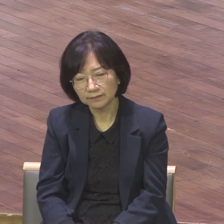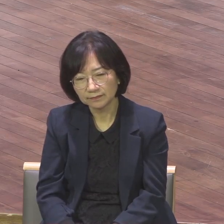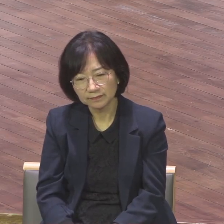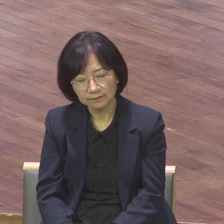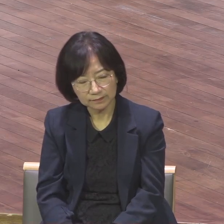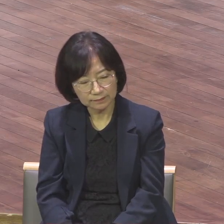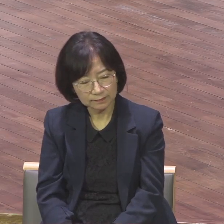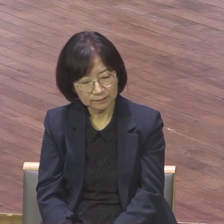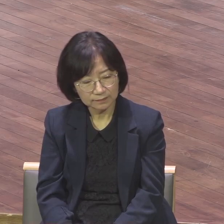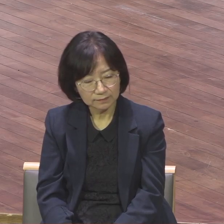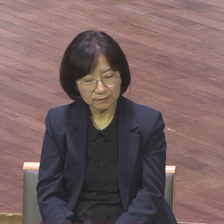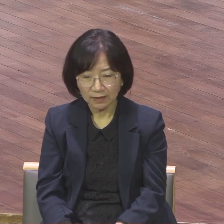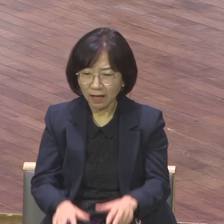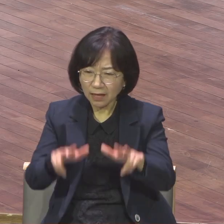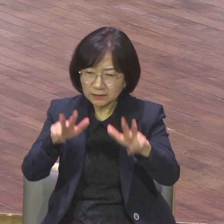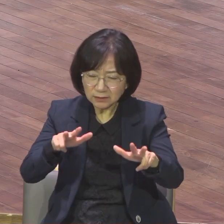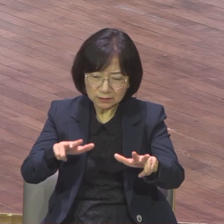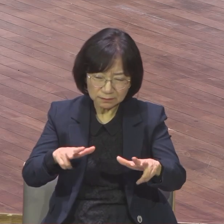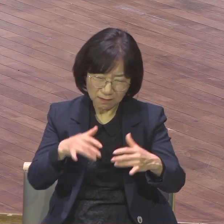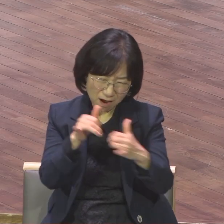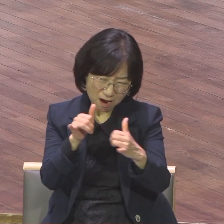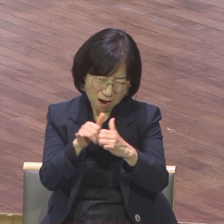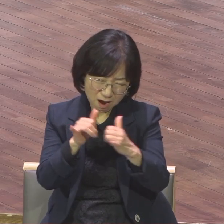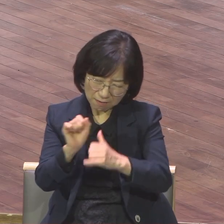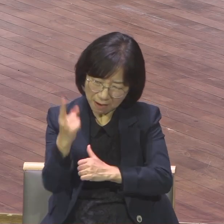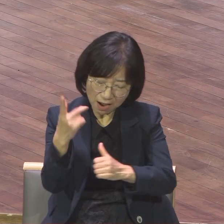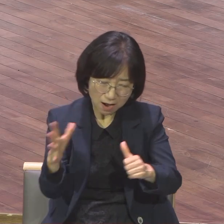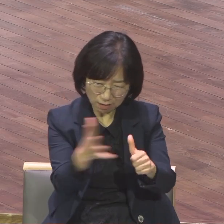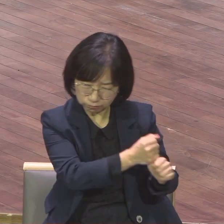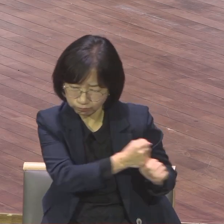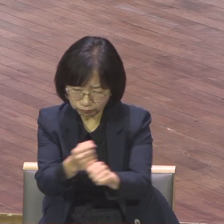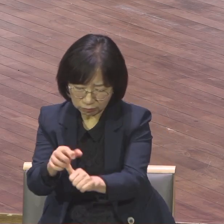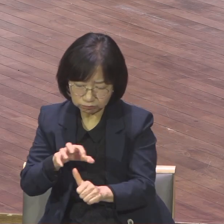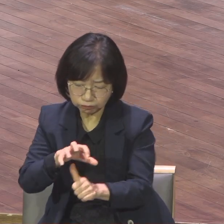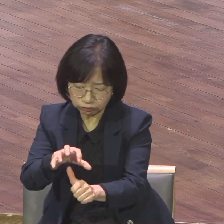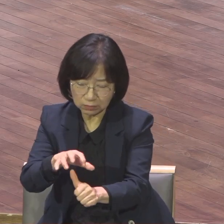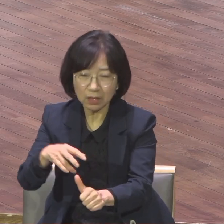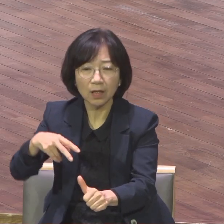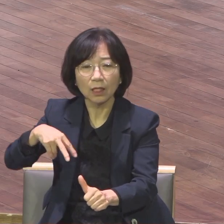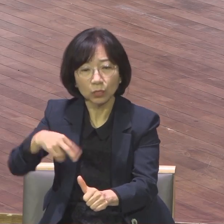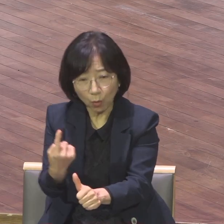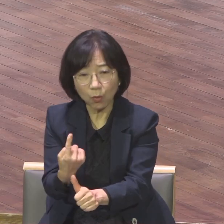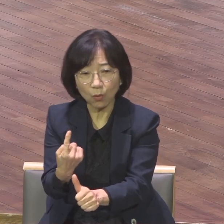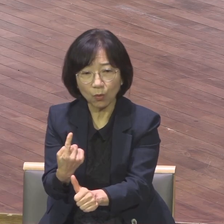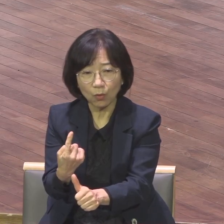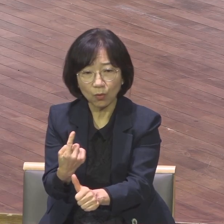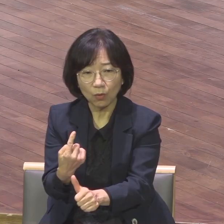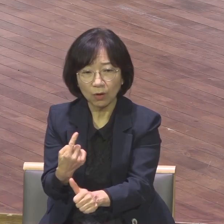빠져버린 거예요. 포로로 잡혀와도 못 깨닫는 겁니다. 이 참 못 말리죠.